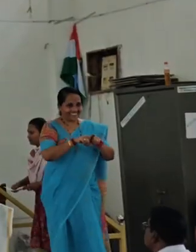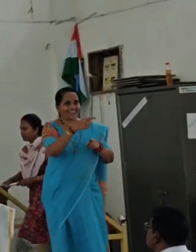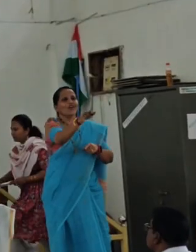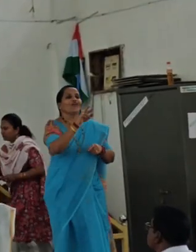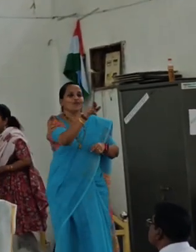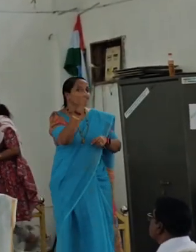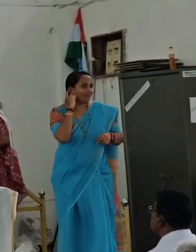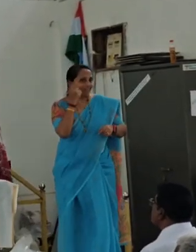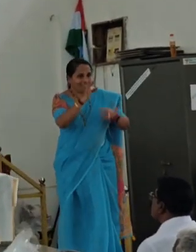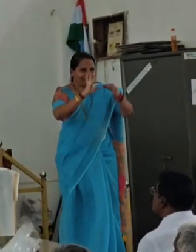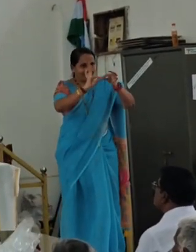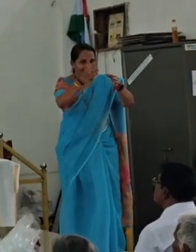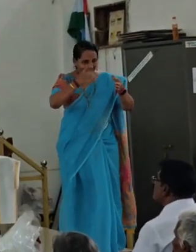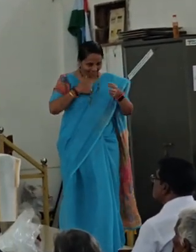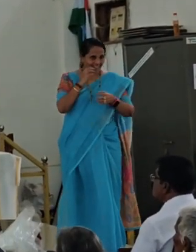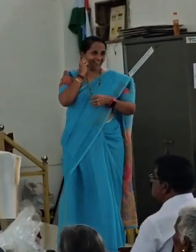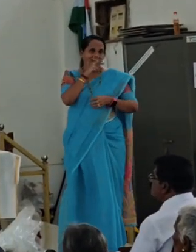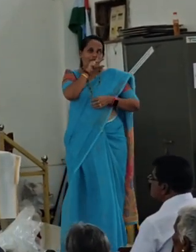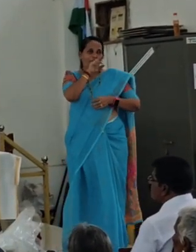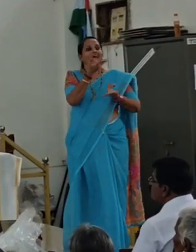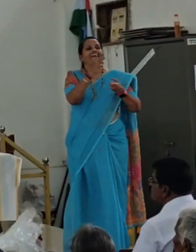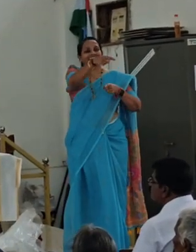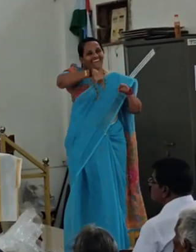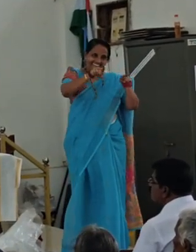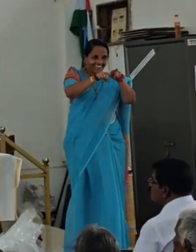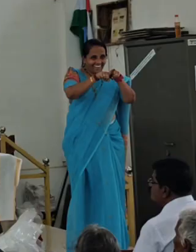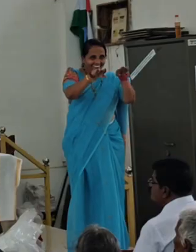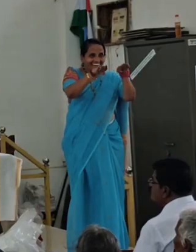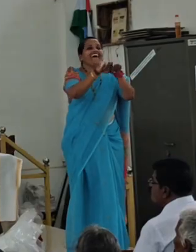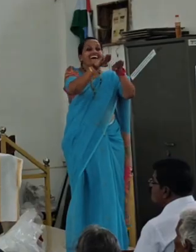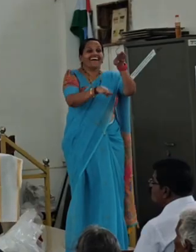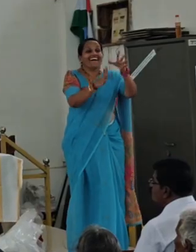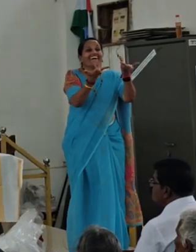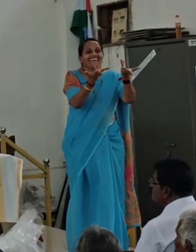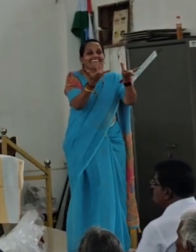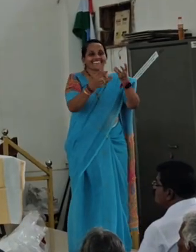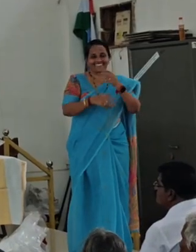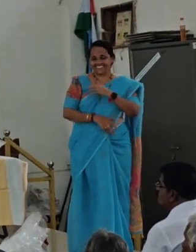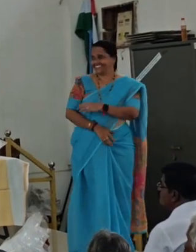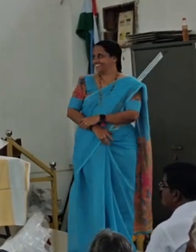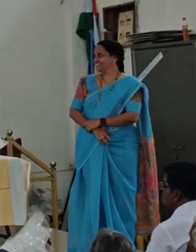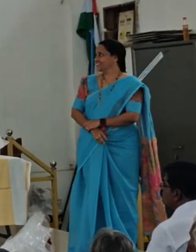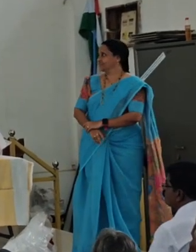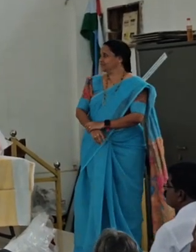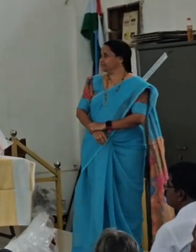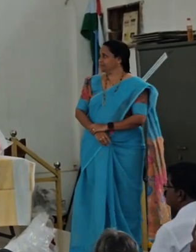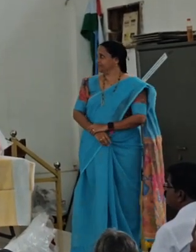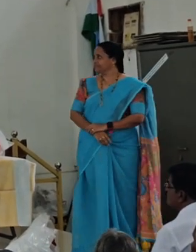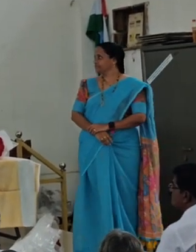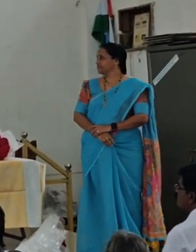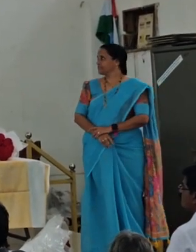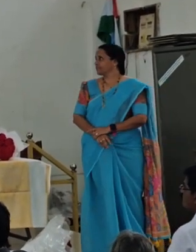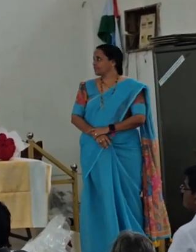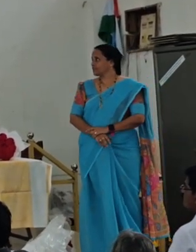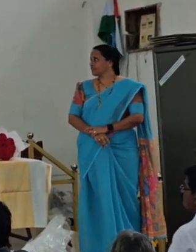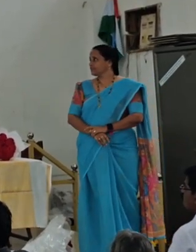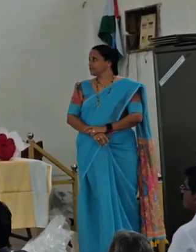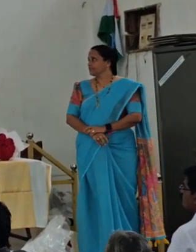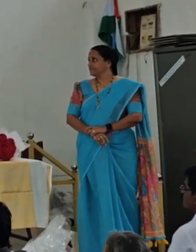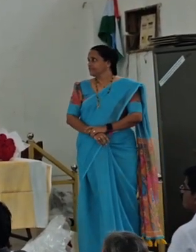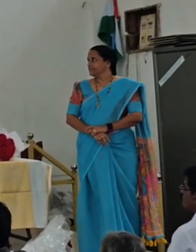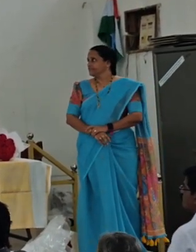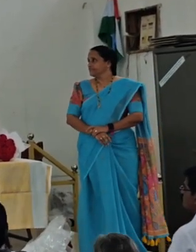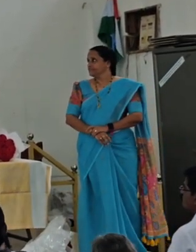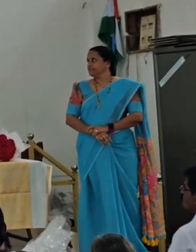You are all learned about the communication. You are expertise in the communication. So, what